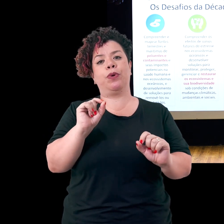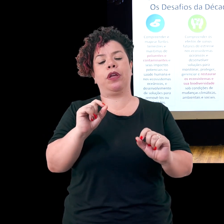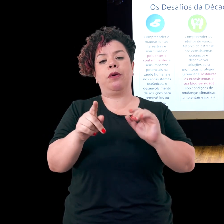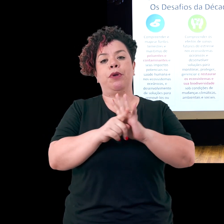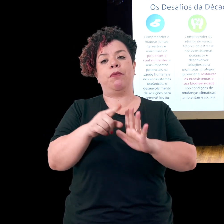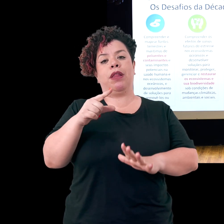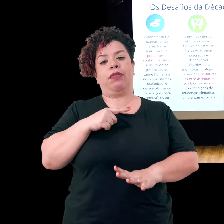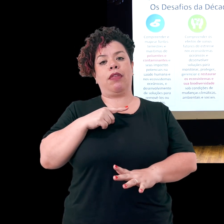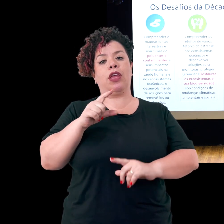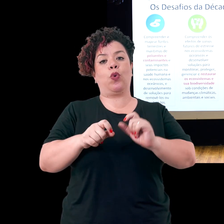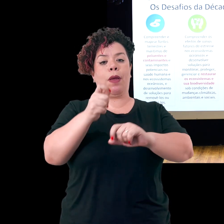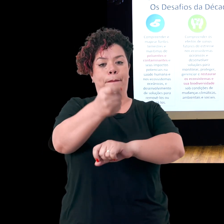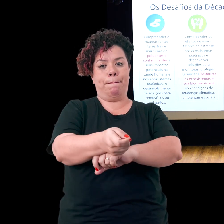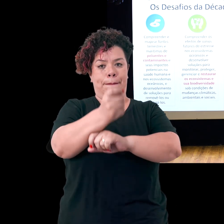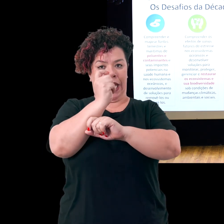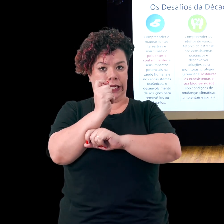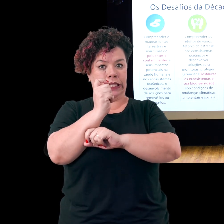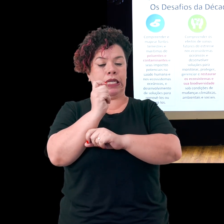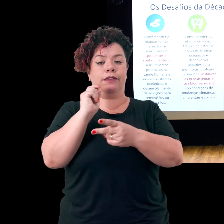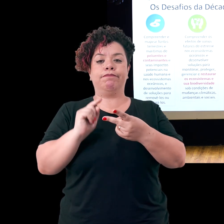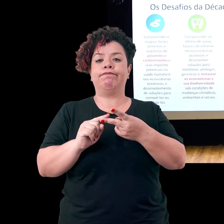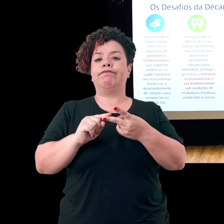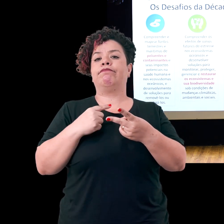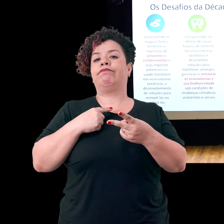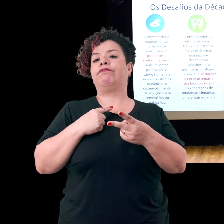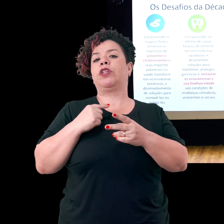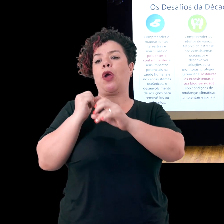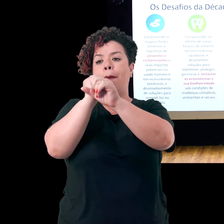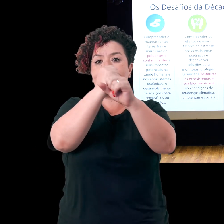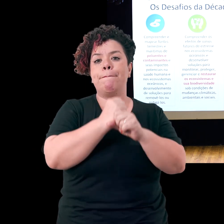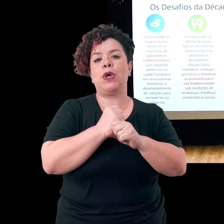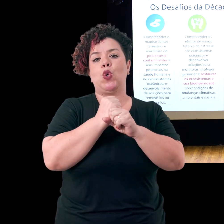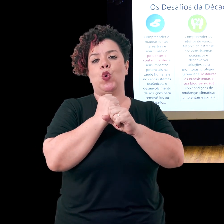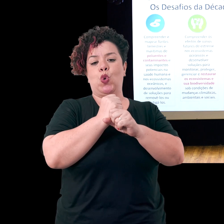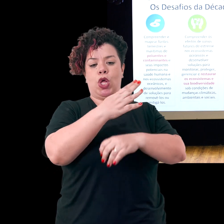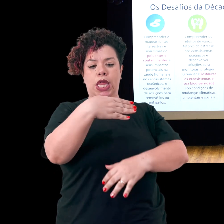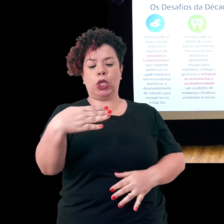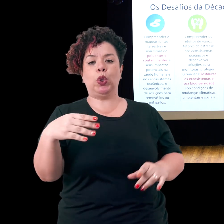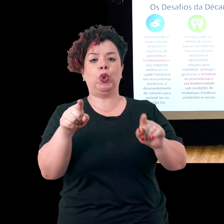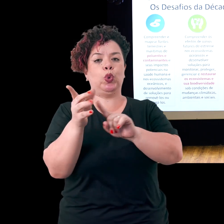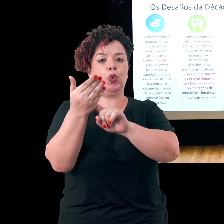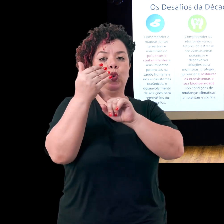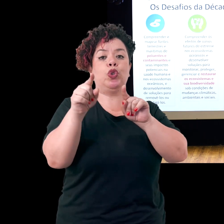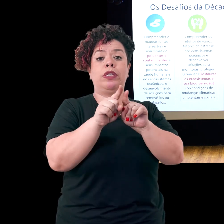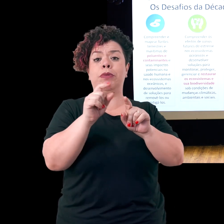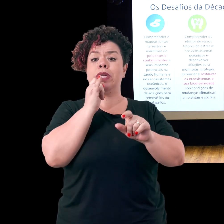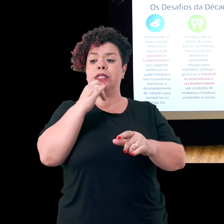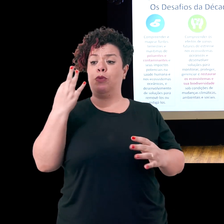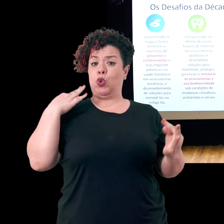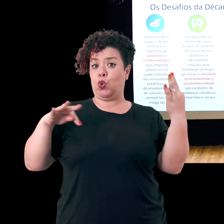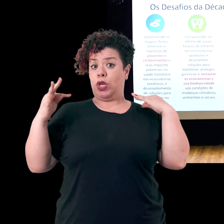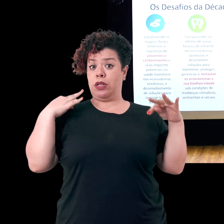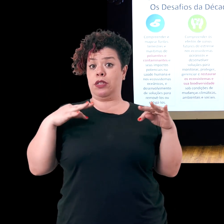aquicultura, pesca, mas também biotecnologia, turismo de base